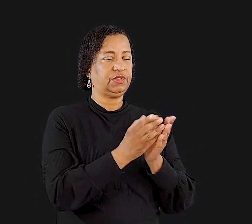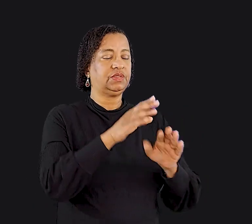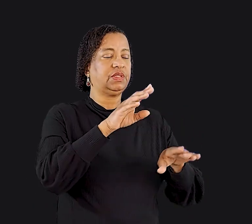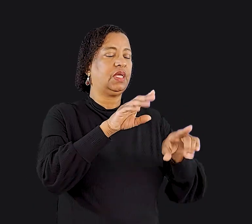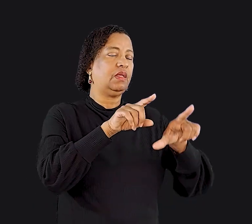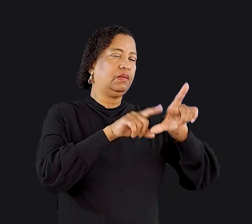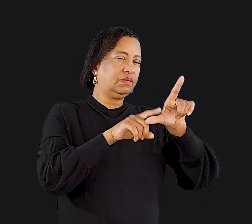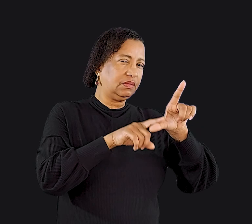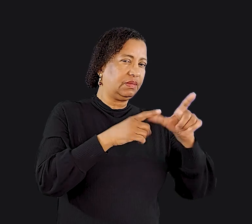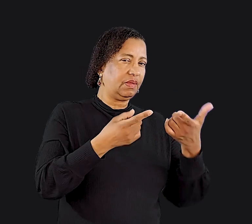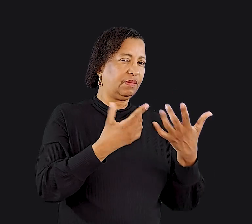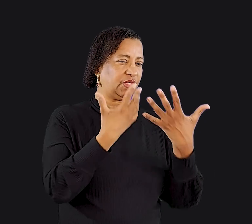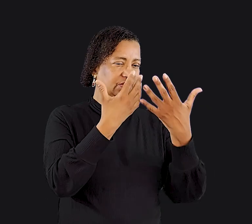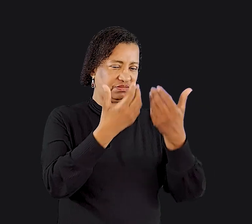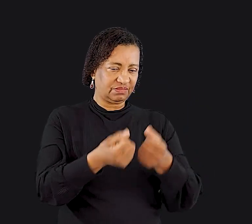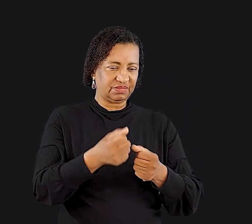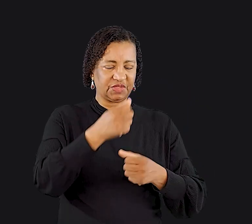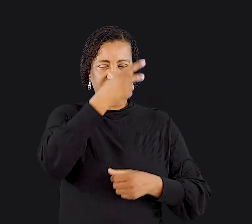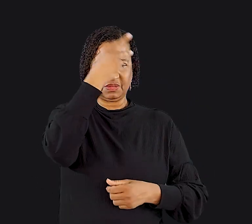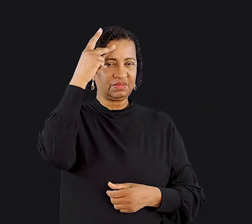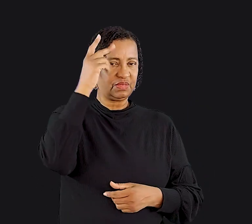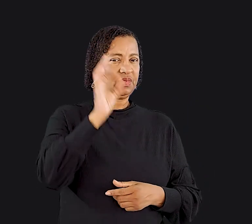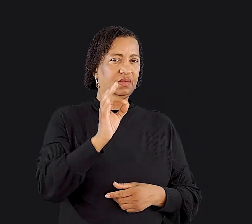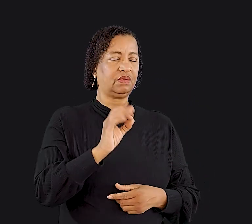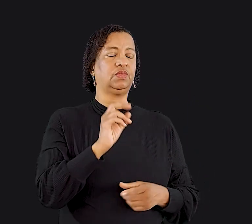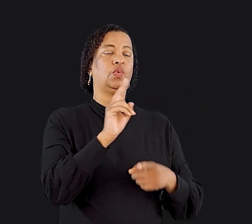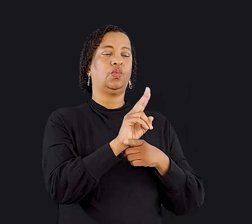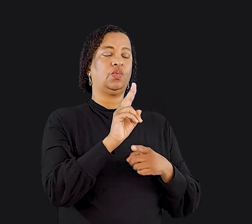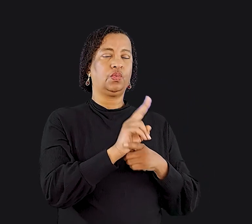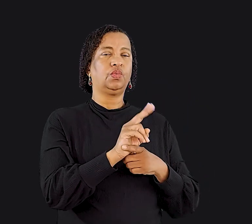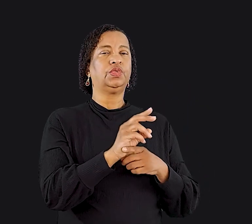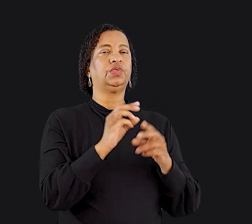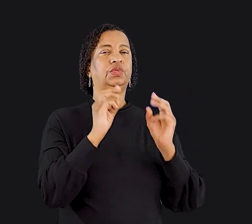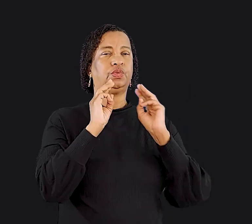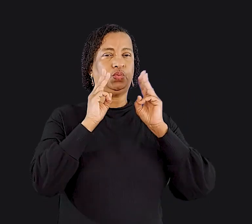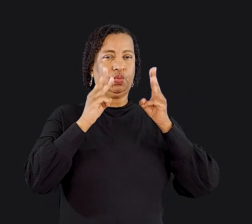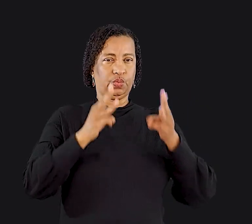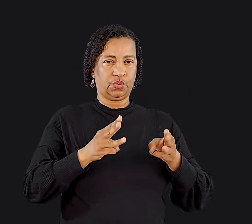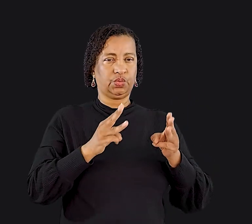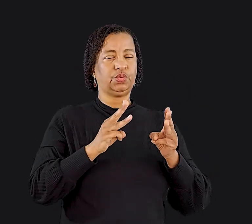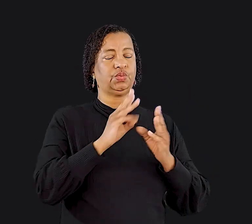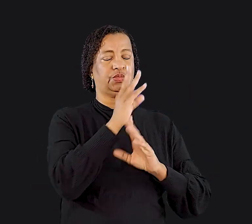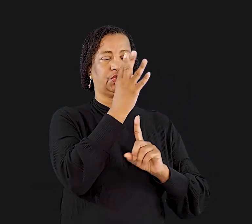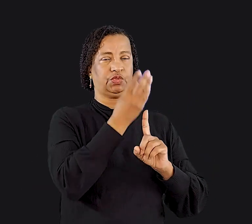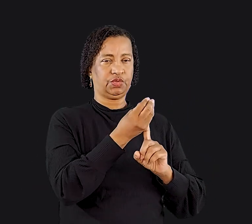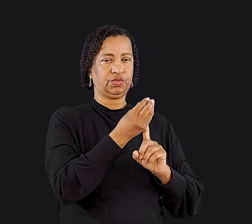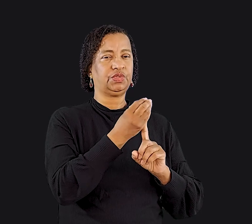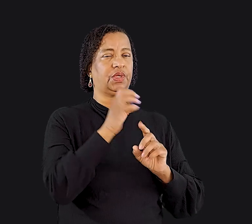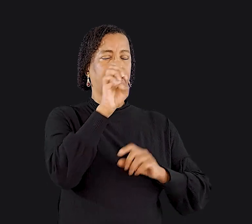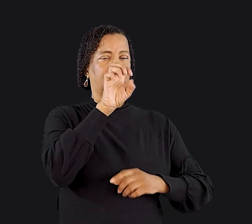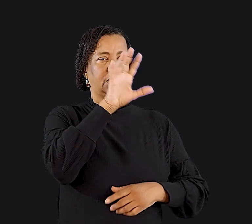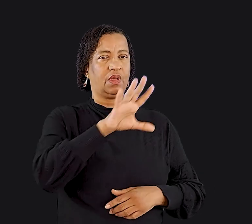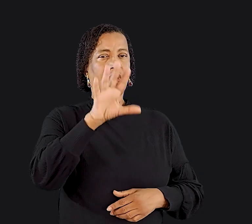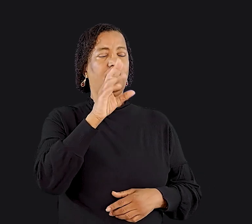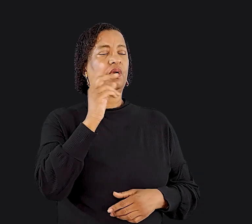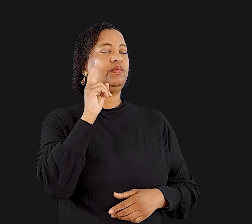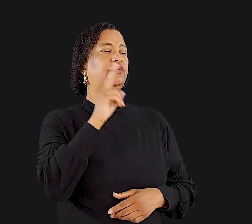depende da aprovação de ninguém. O curador de um museu de arte na Europa viu um homem com o ar de dúvida observando